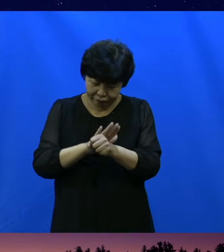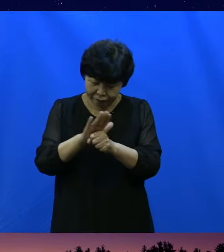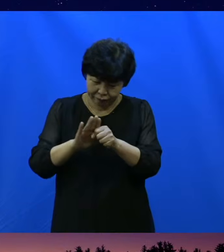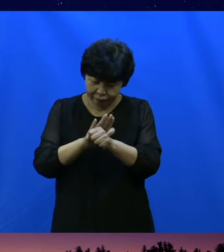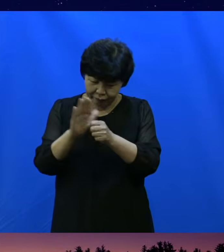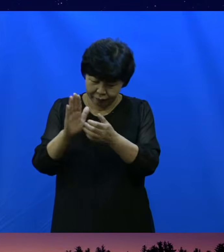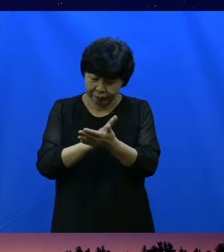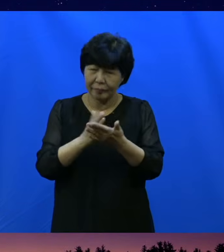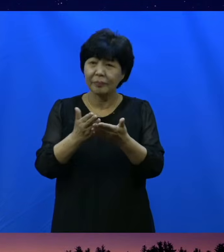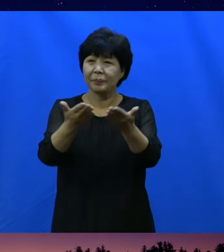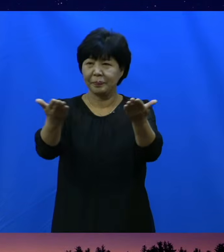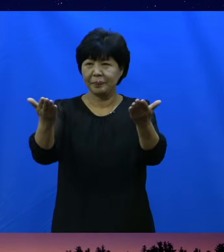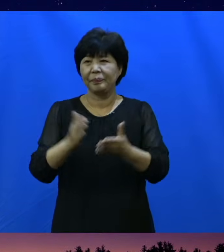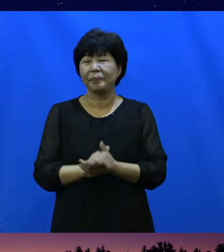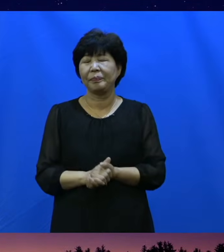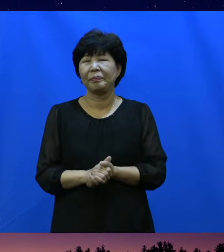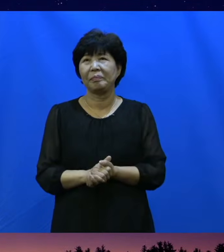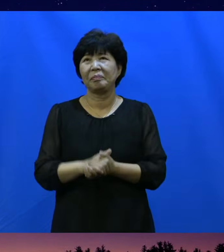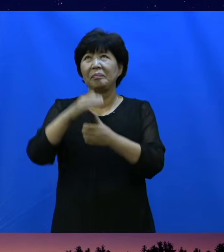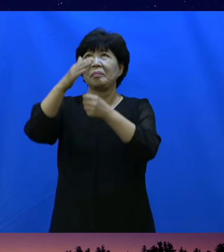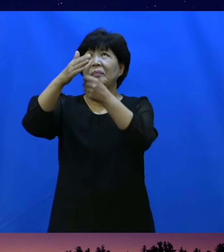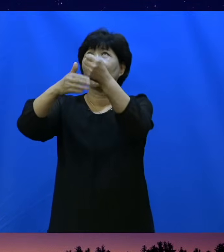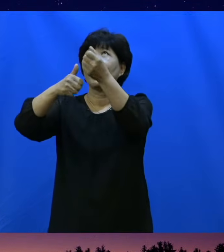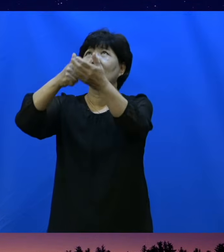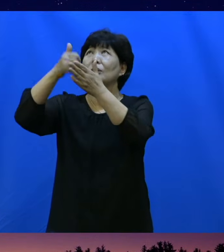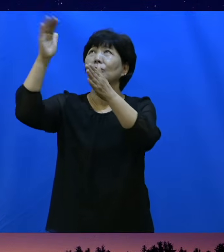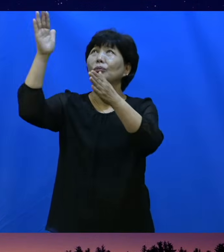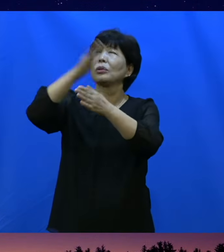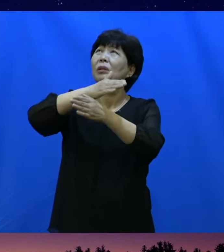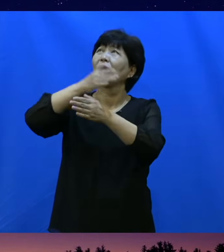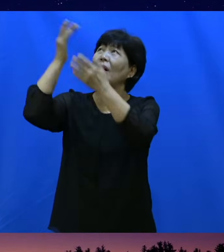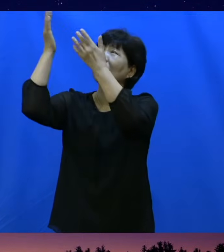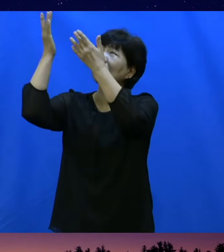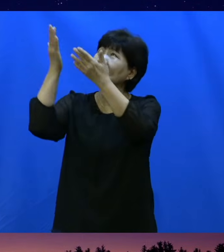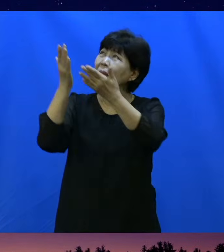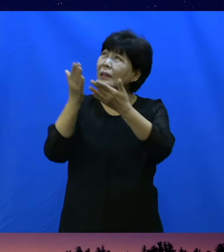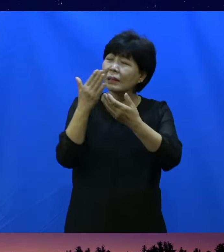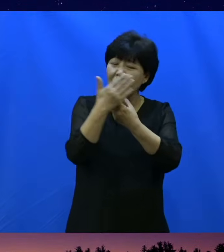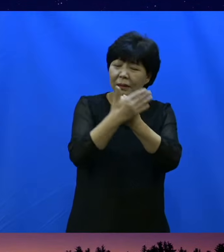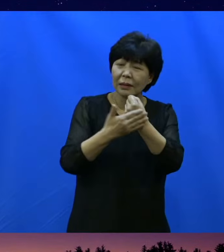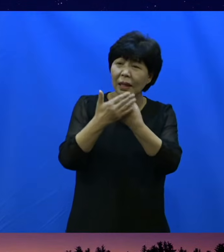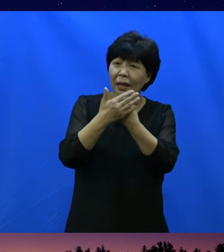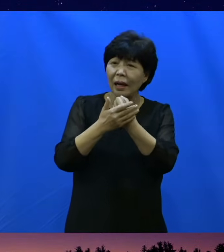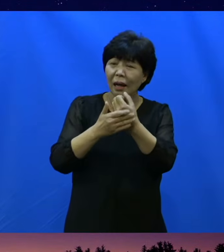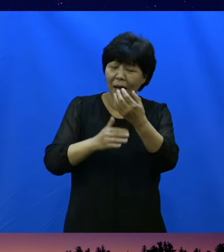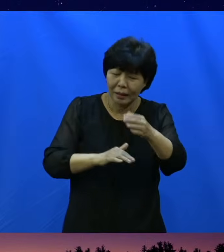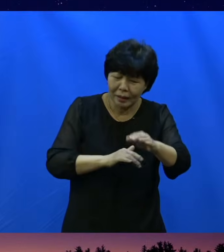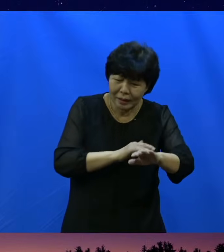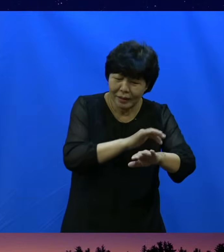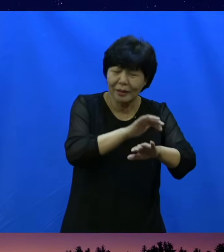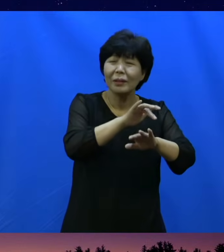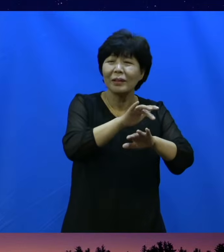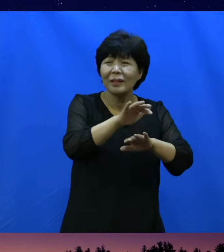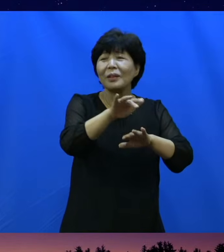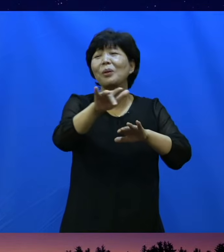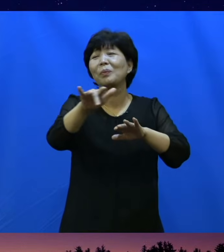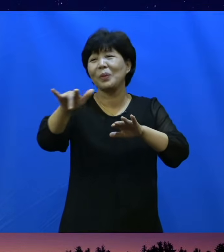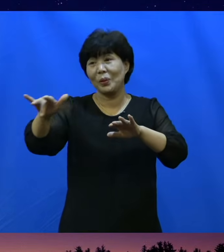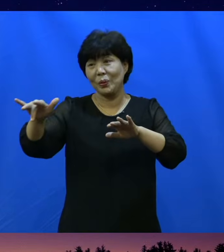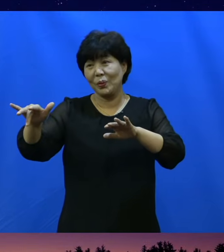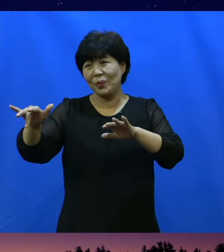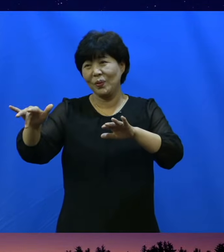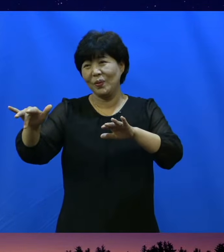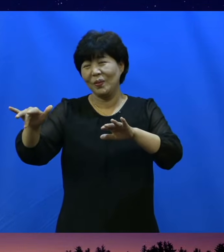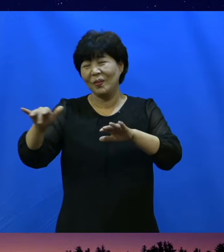하나님의 손길에서 그 흘러나오는 은혜가 너무도 넘쳐서 그 은혜가 그냥 겹겹이